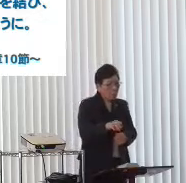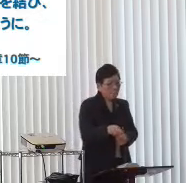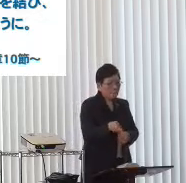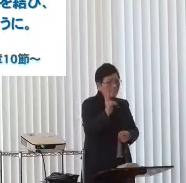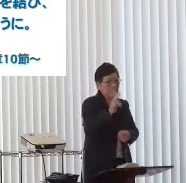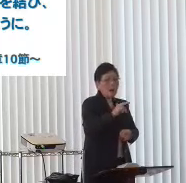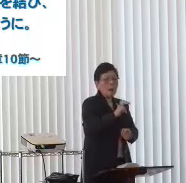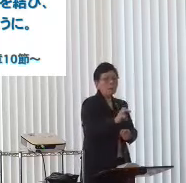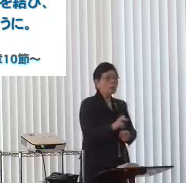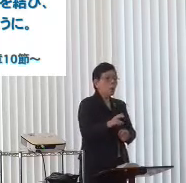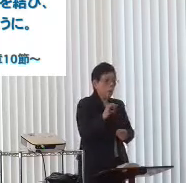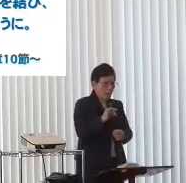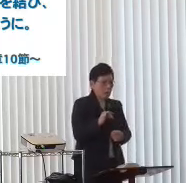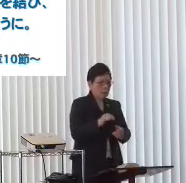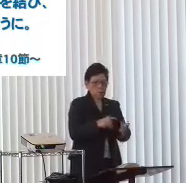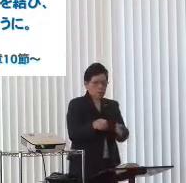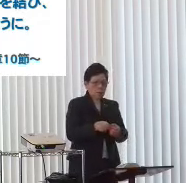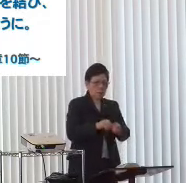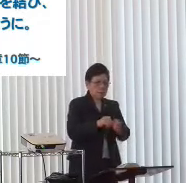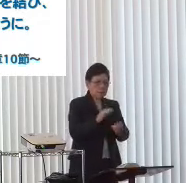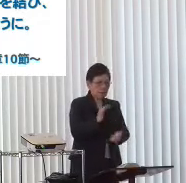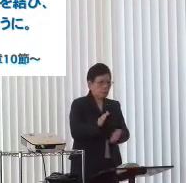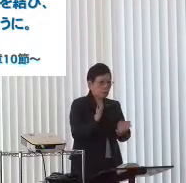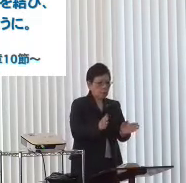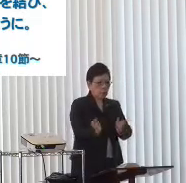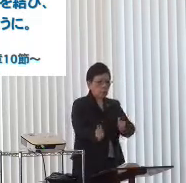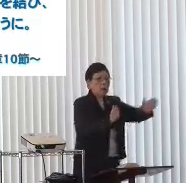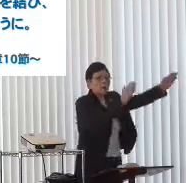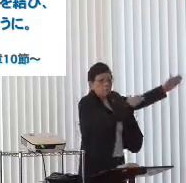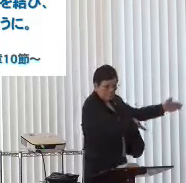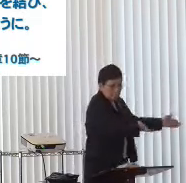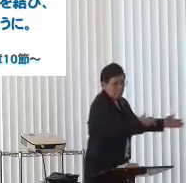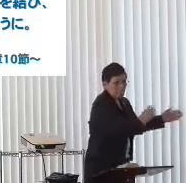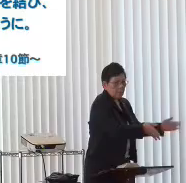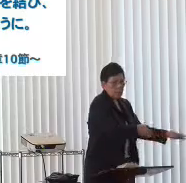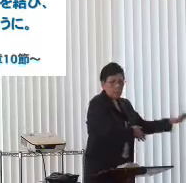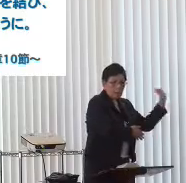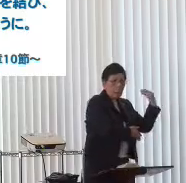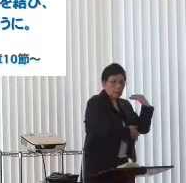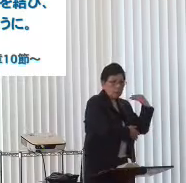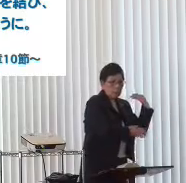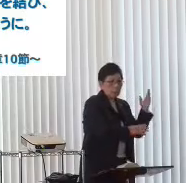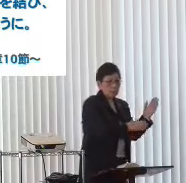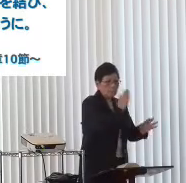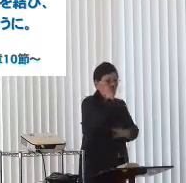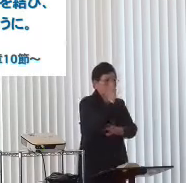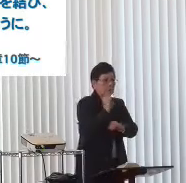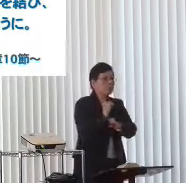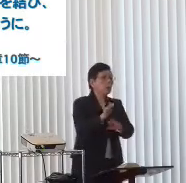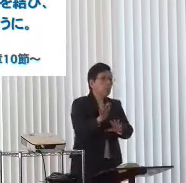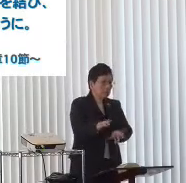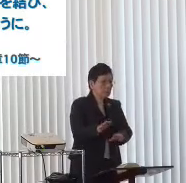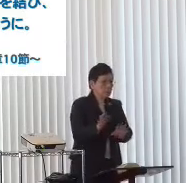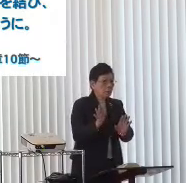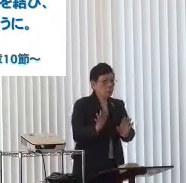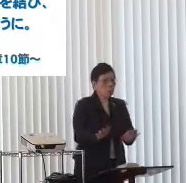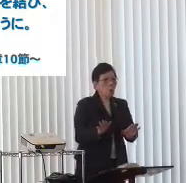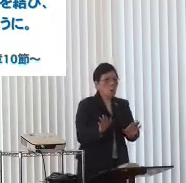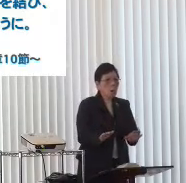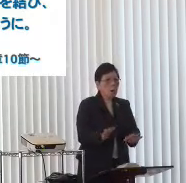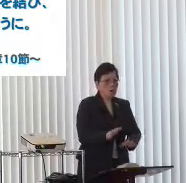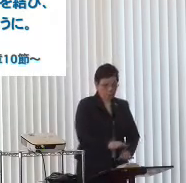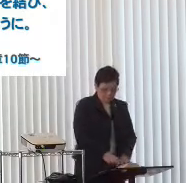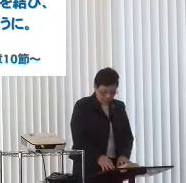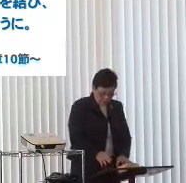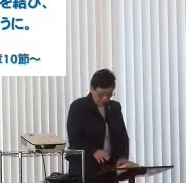うような話は今日はしません。またいずれやります。はい、それをやってるとどんどんまた長ったらしくなるので今日はやりません。これはもうこの今日はこの御言葉